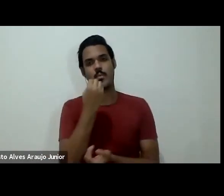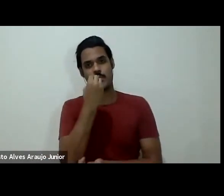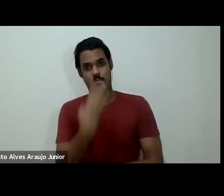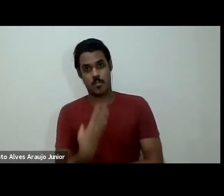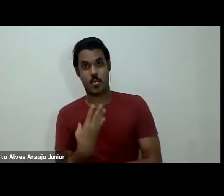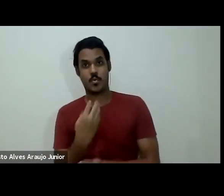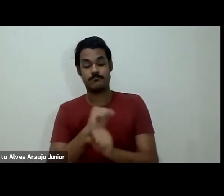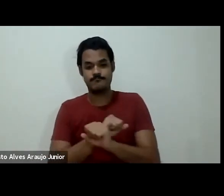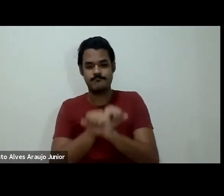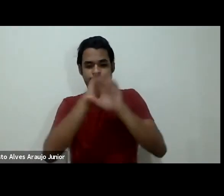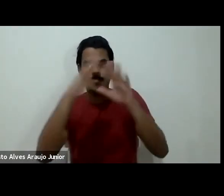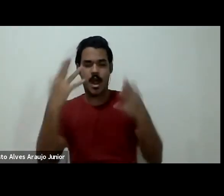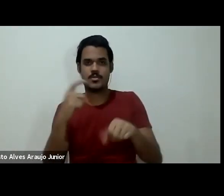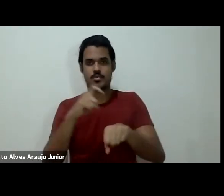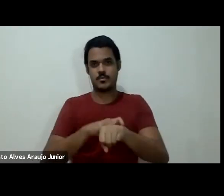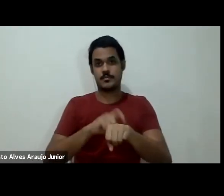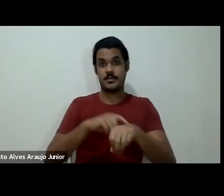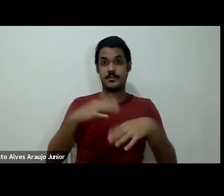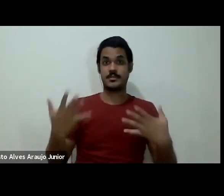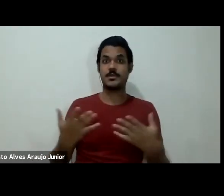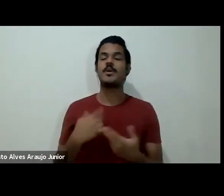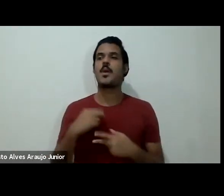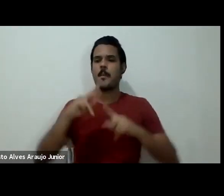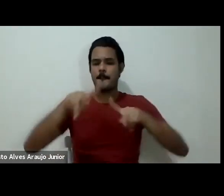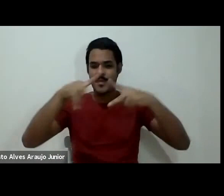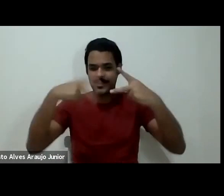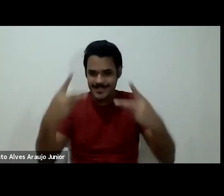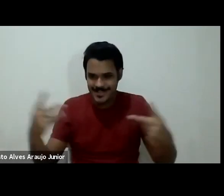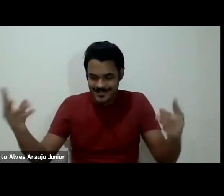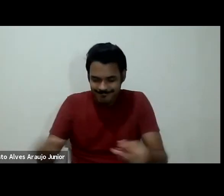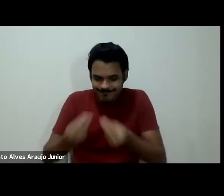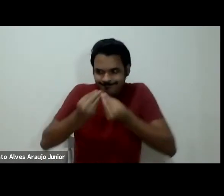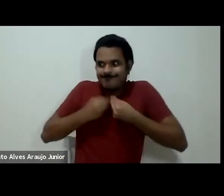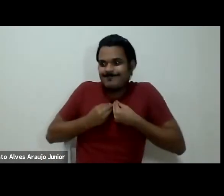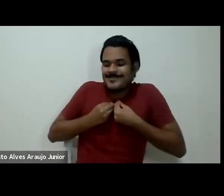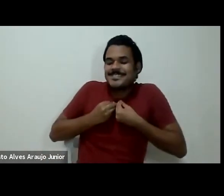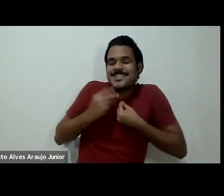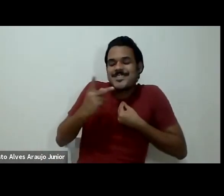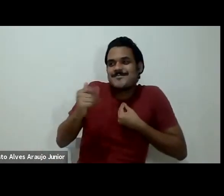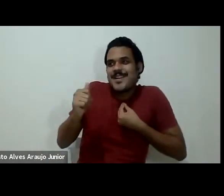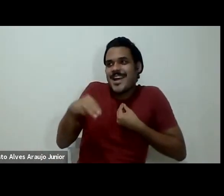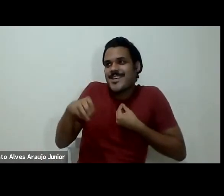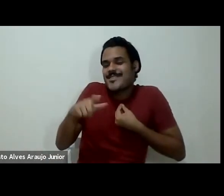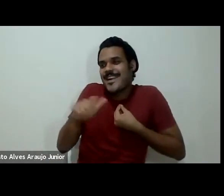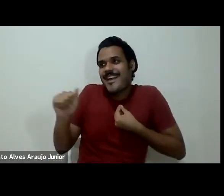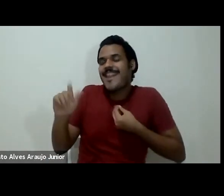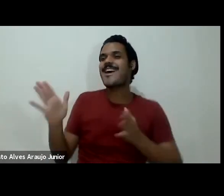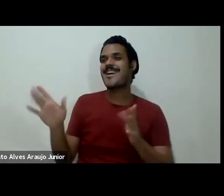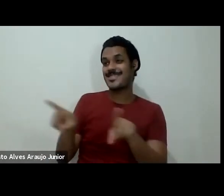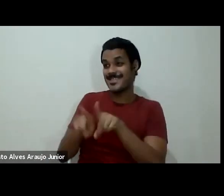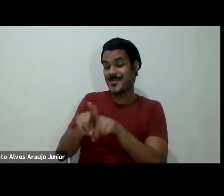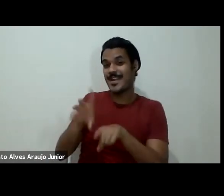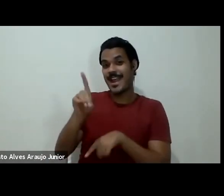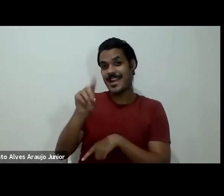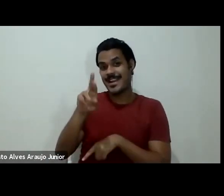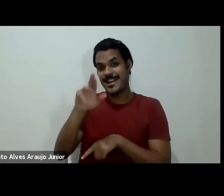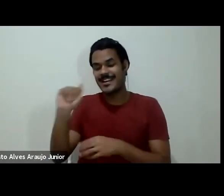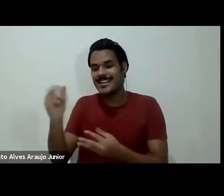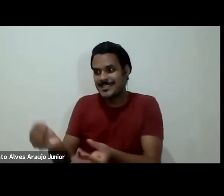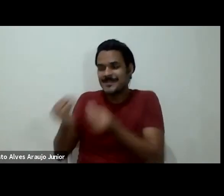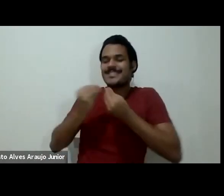Então, eu tive esse presente dado pela professora Pamela e também por Dira, né, produtora,